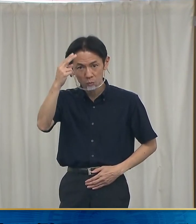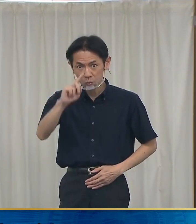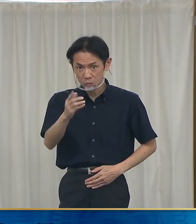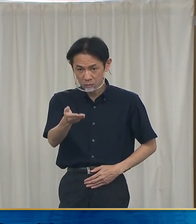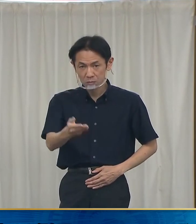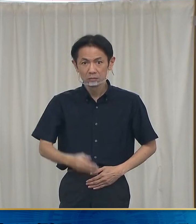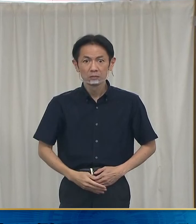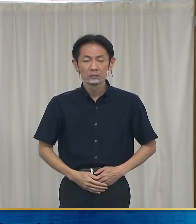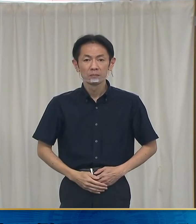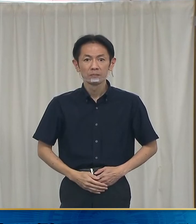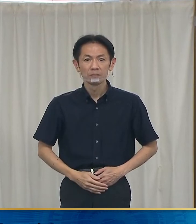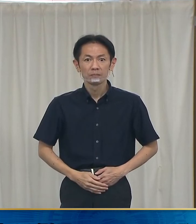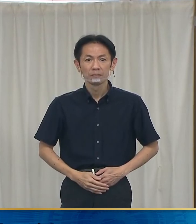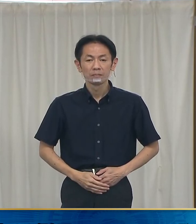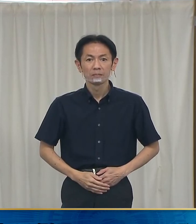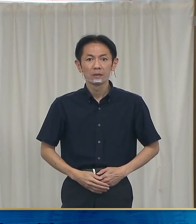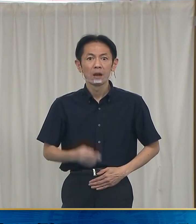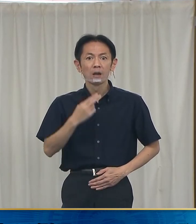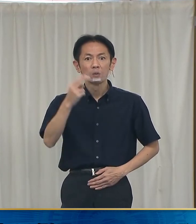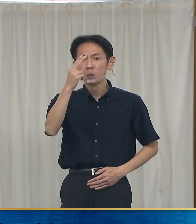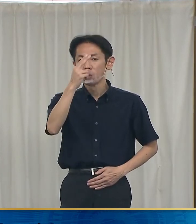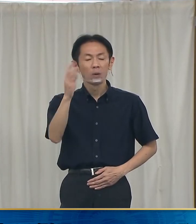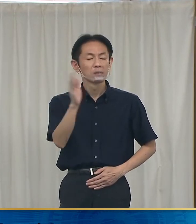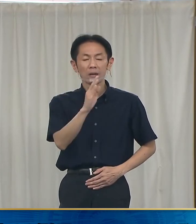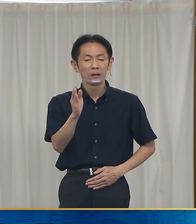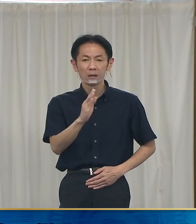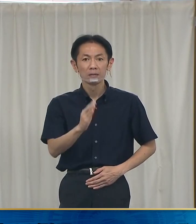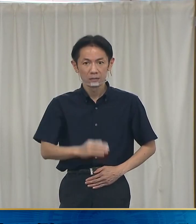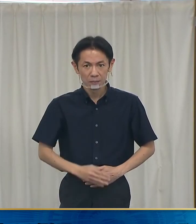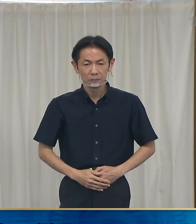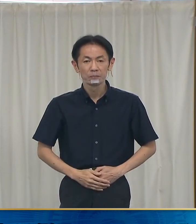がですか？ アルコールはなかったと聞い